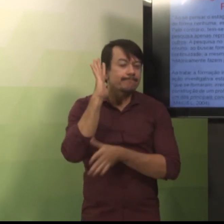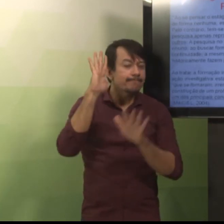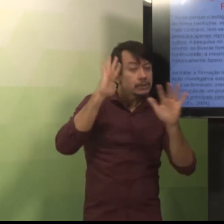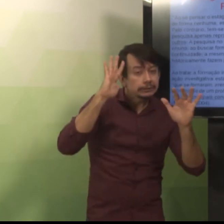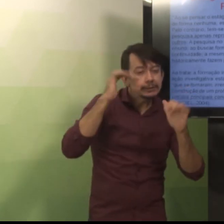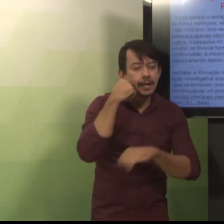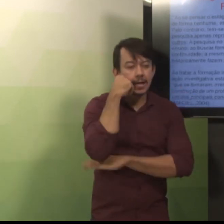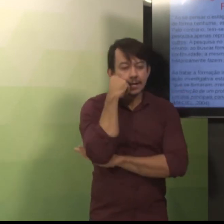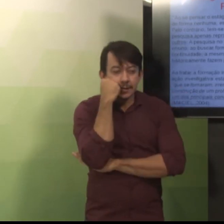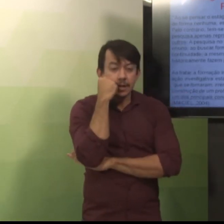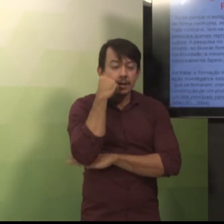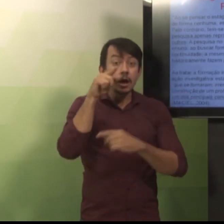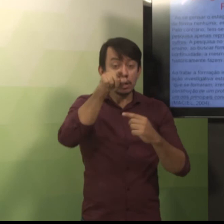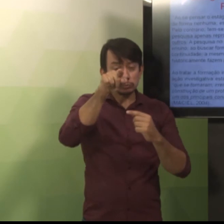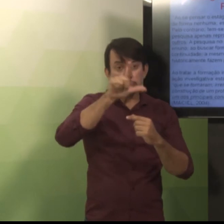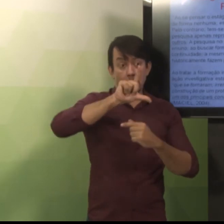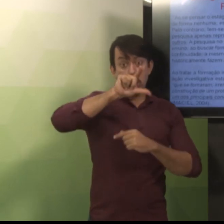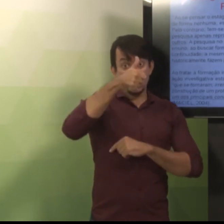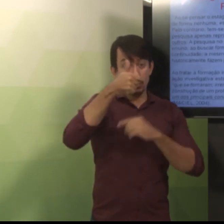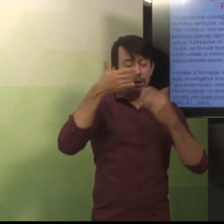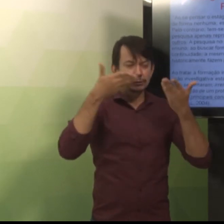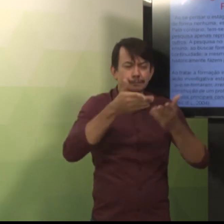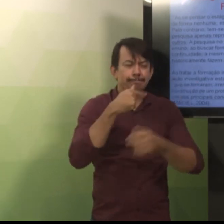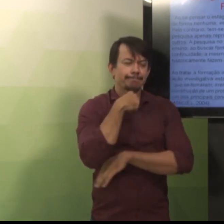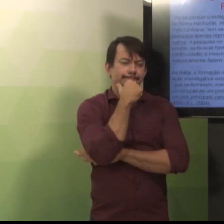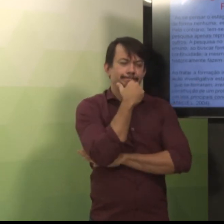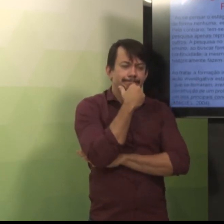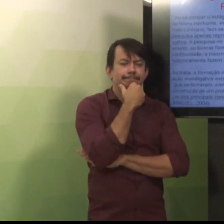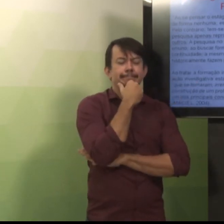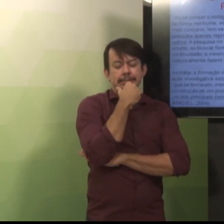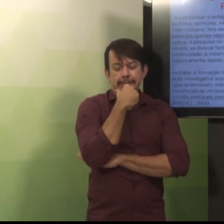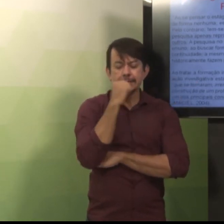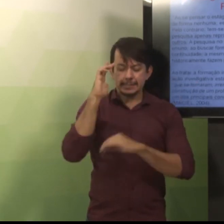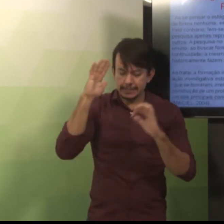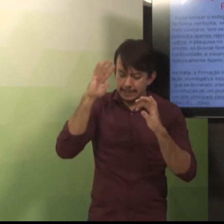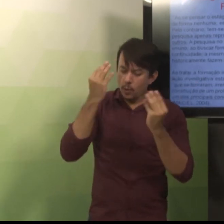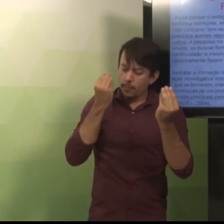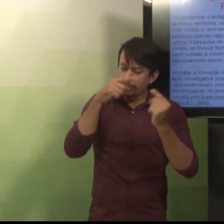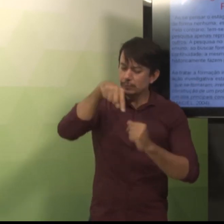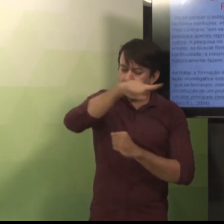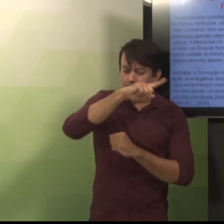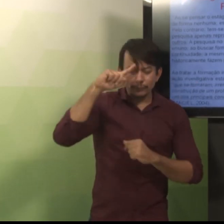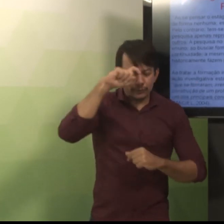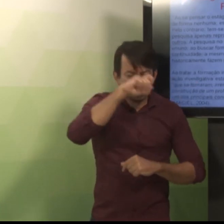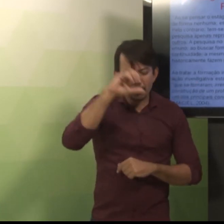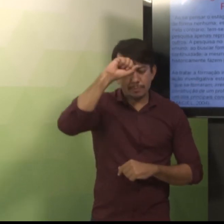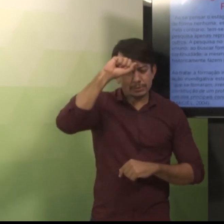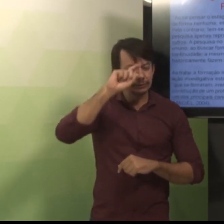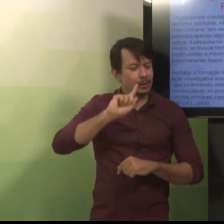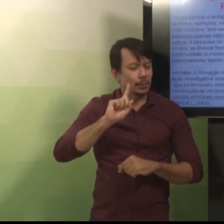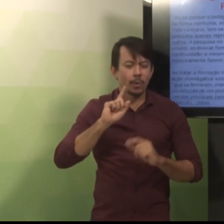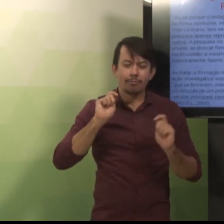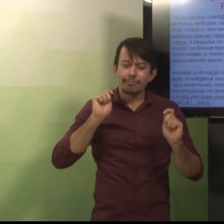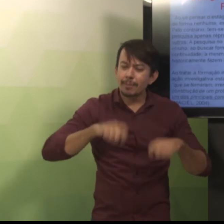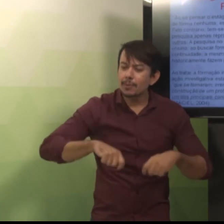aprendizado. Então, eu tenho que pensar teorias que embasem isso. Eu tenho que refletir sobre as dificuldades